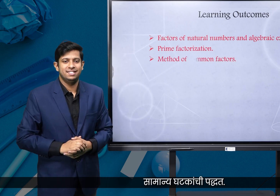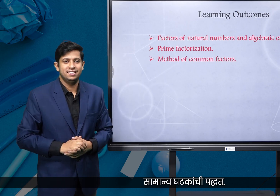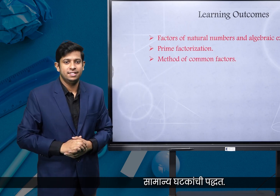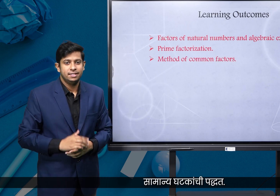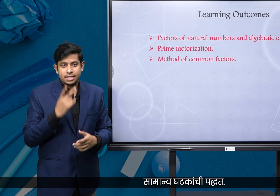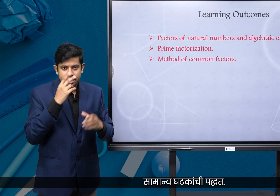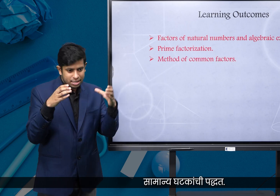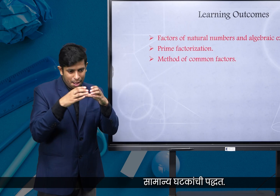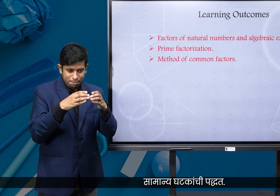सामान्य घटकांची पद्धत.